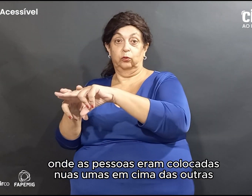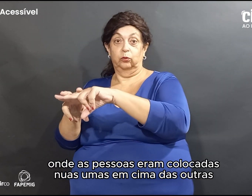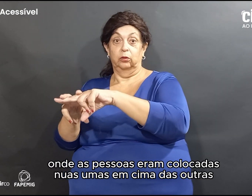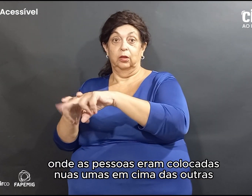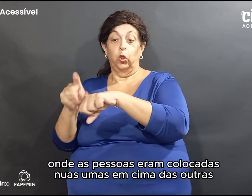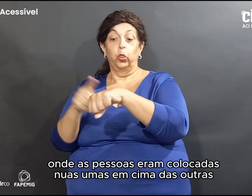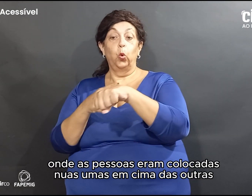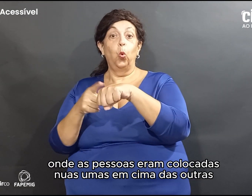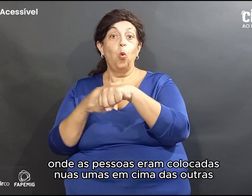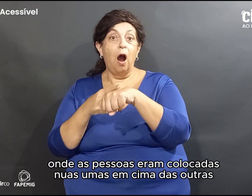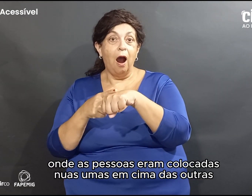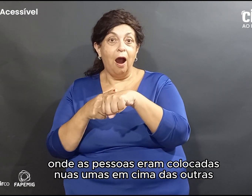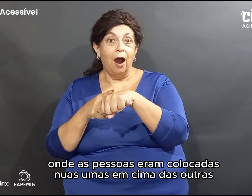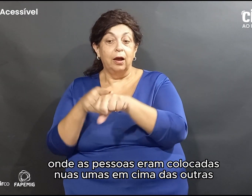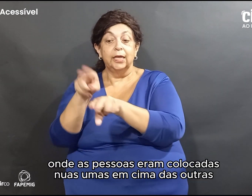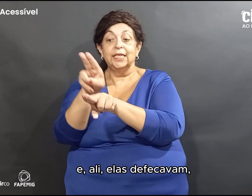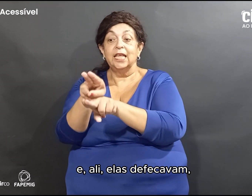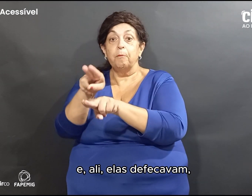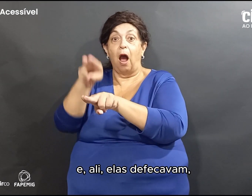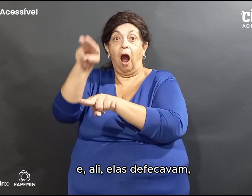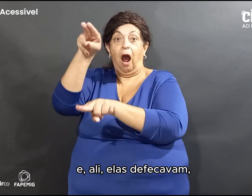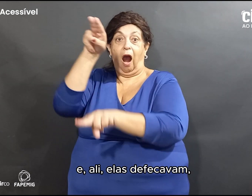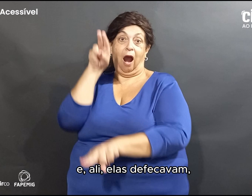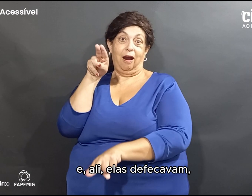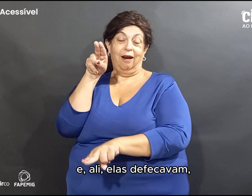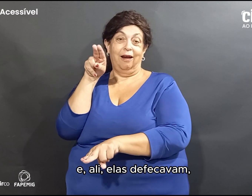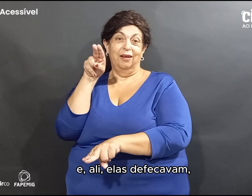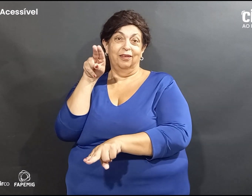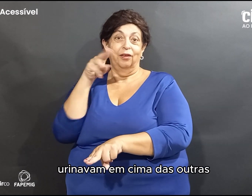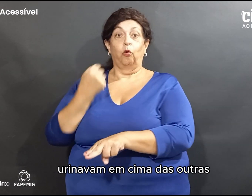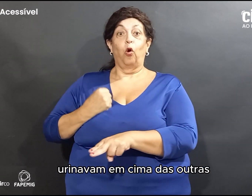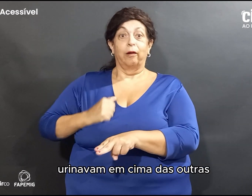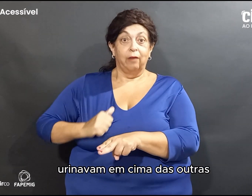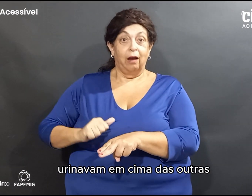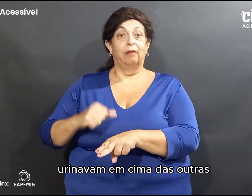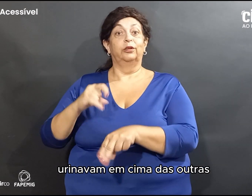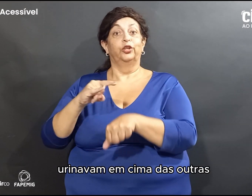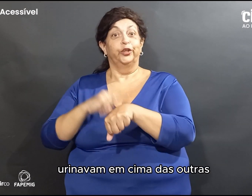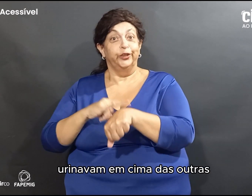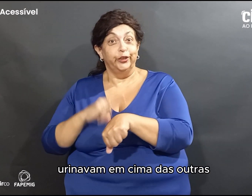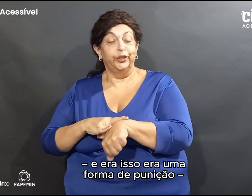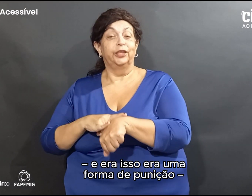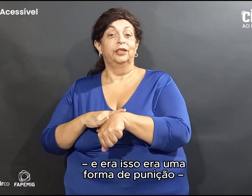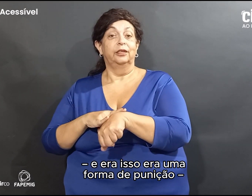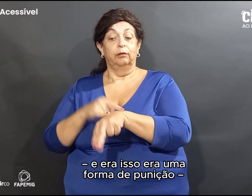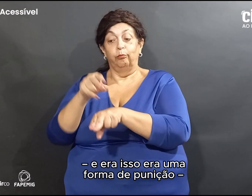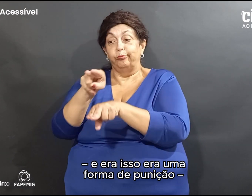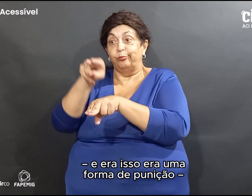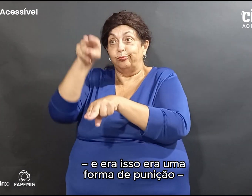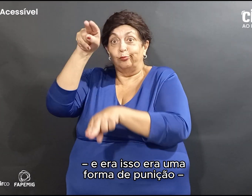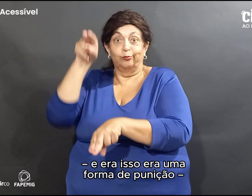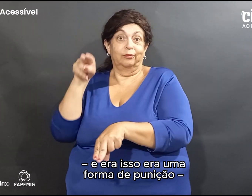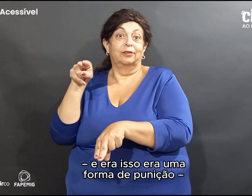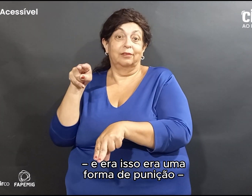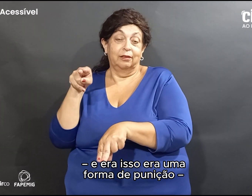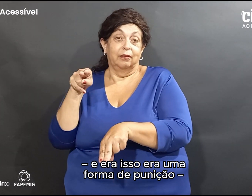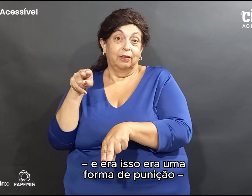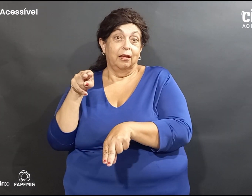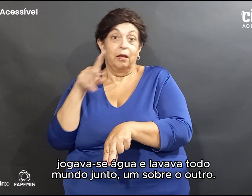umas em cima das outras, né? E ali elas defecavam, urinavam uma em cima das outras, e era isso, era uma forma de punição,